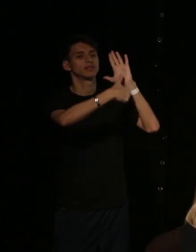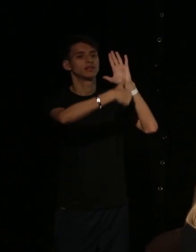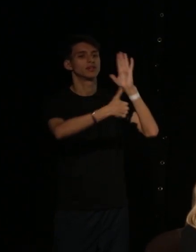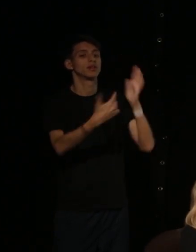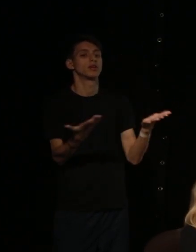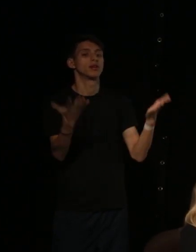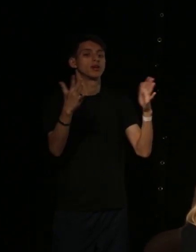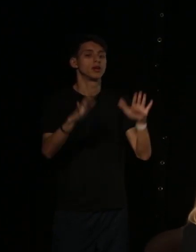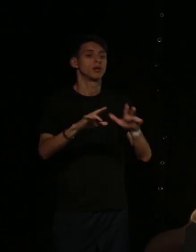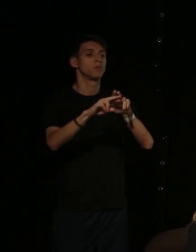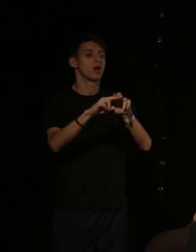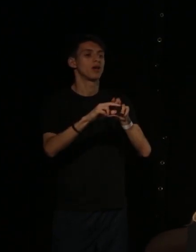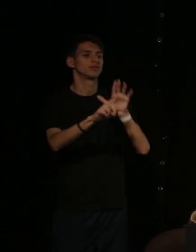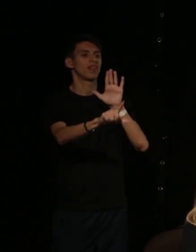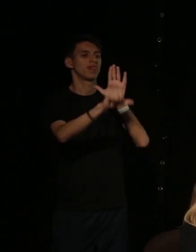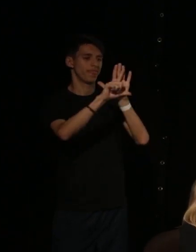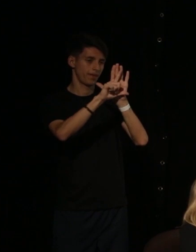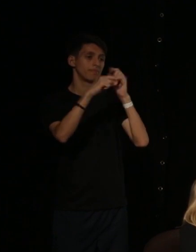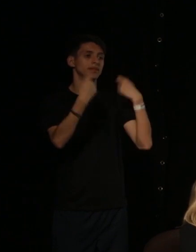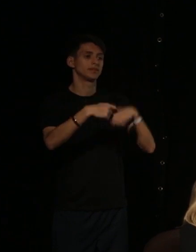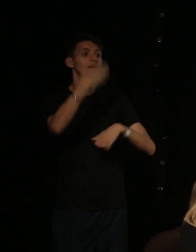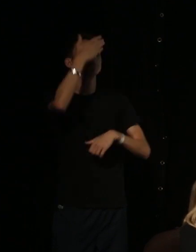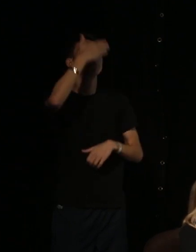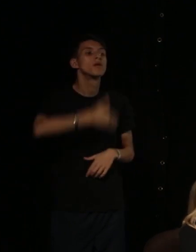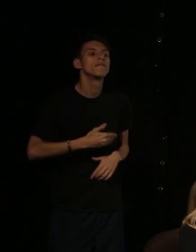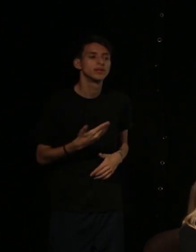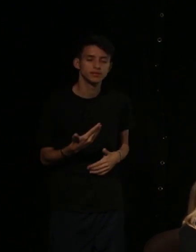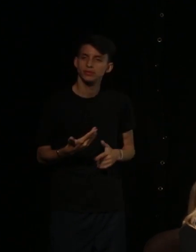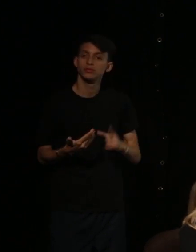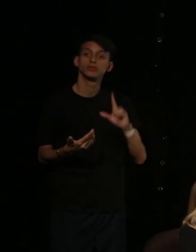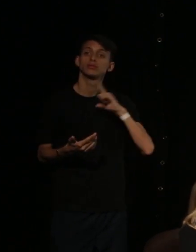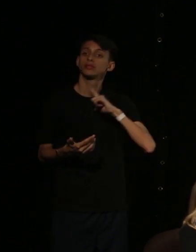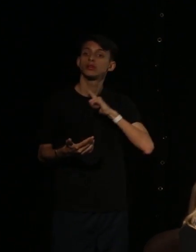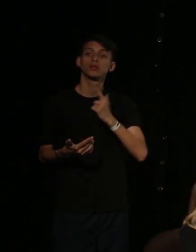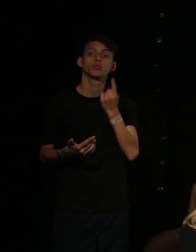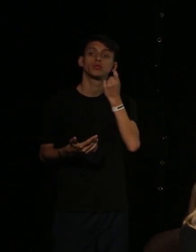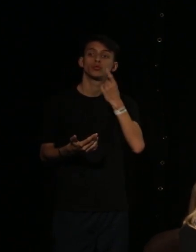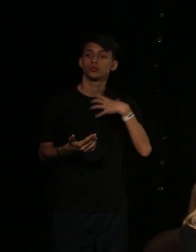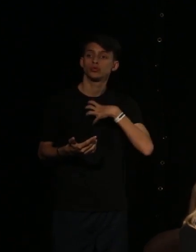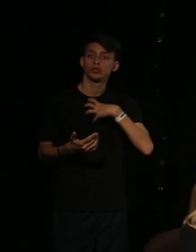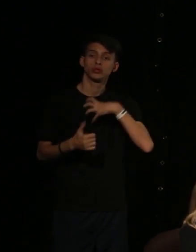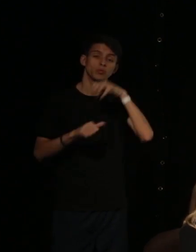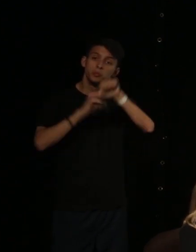Chegamos à conclusão que temos 5 variáveis: arquitetônica,